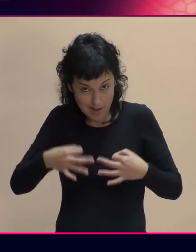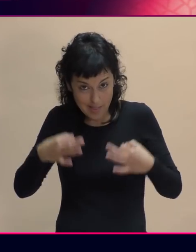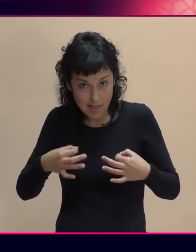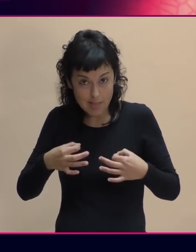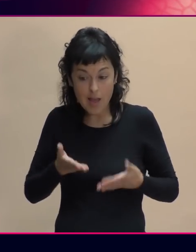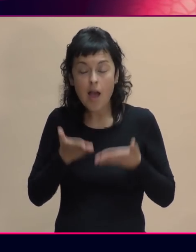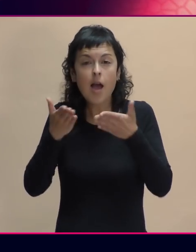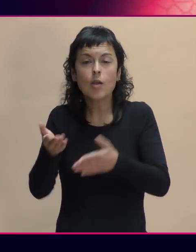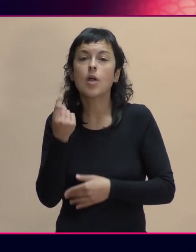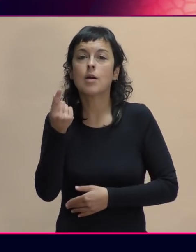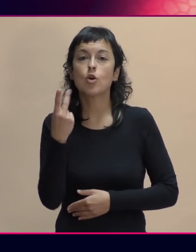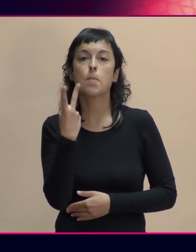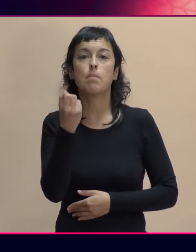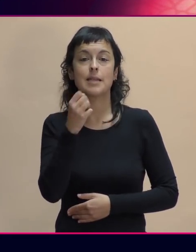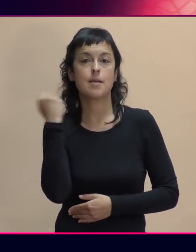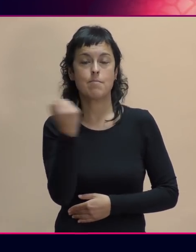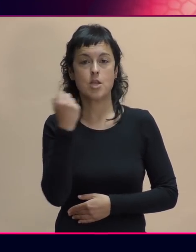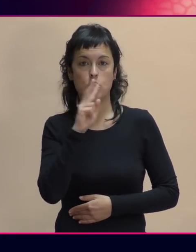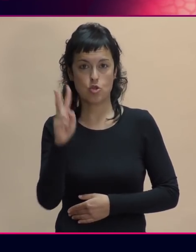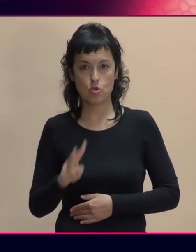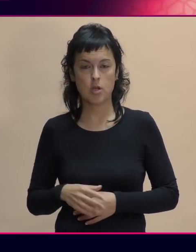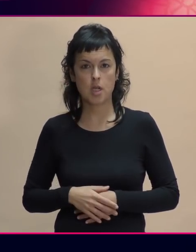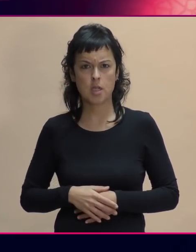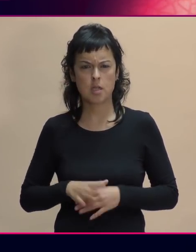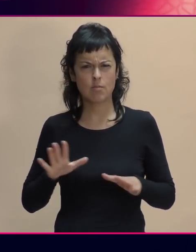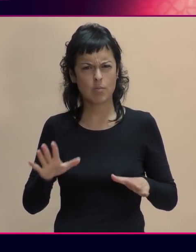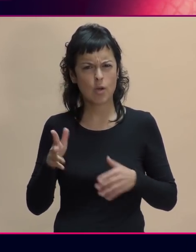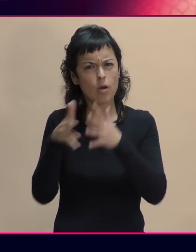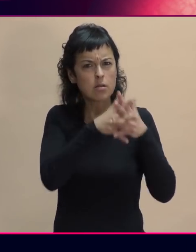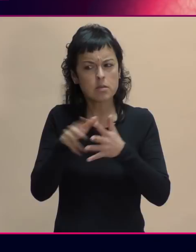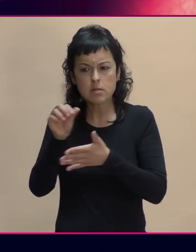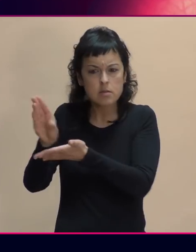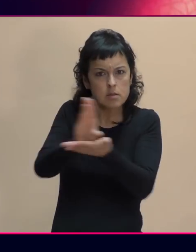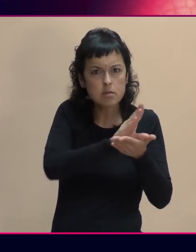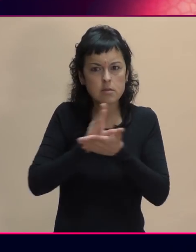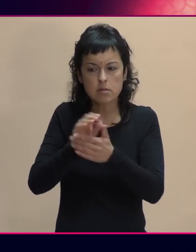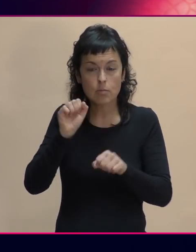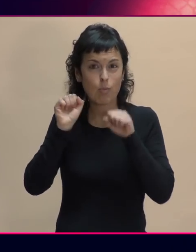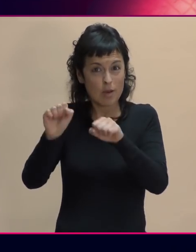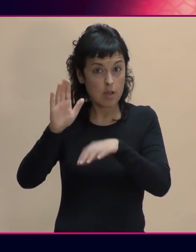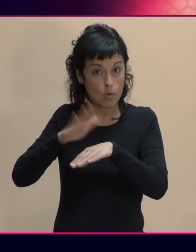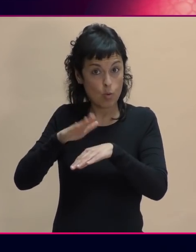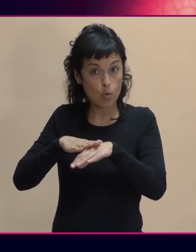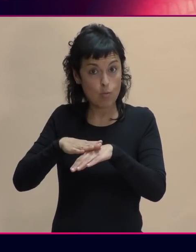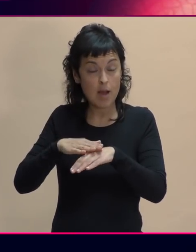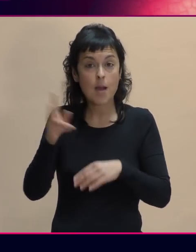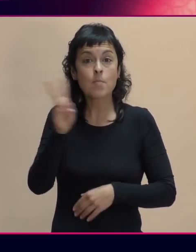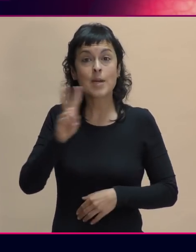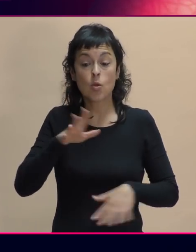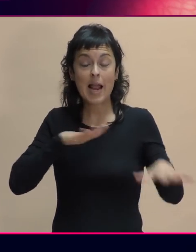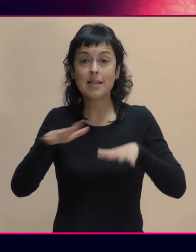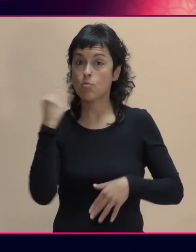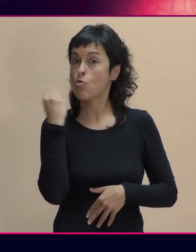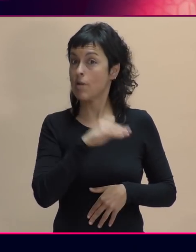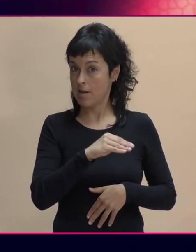ayuda humanitaria de Estados Unidos valorada en 20 millones de dólares que es 15 veces inferior al de